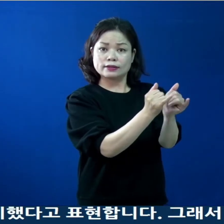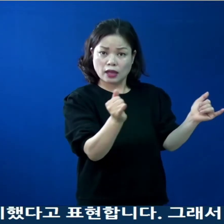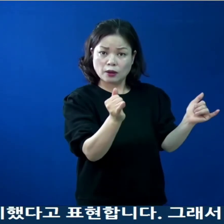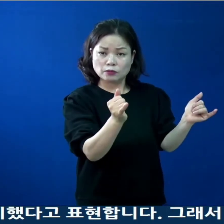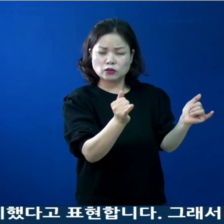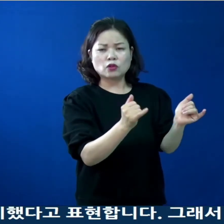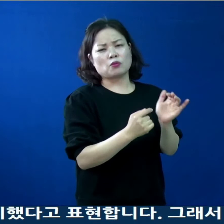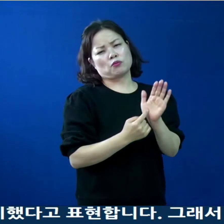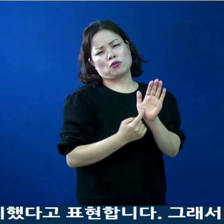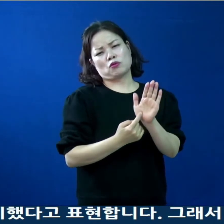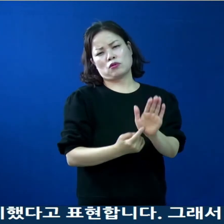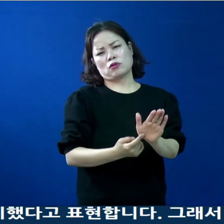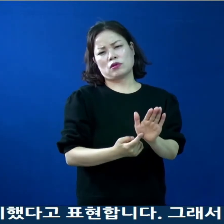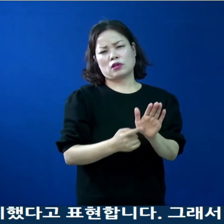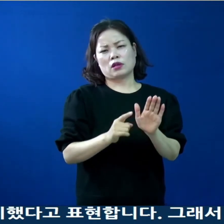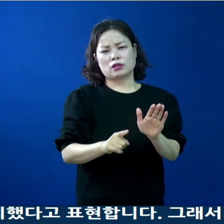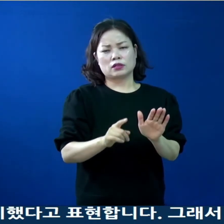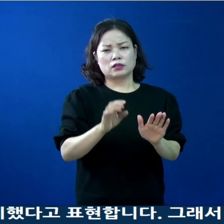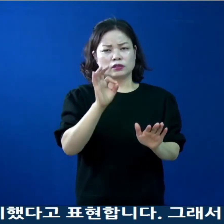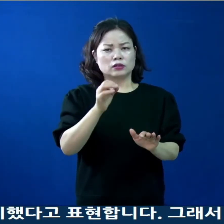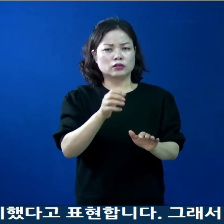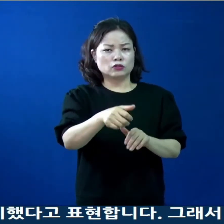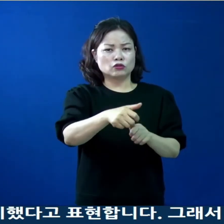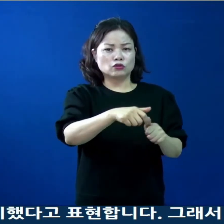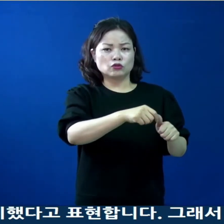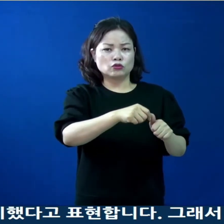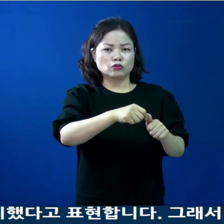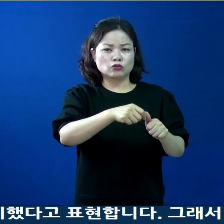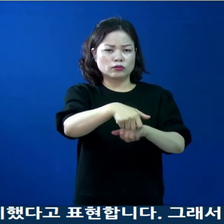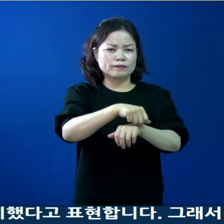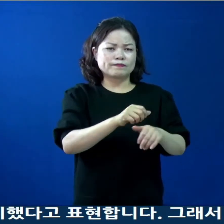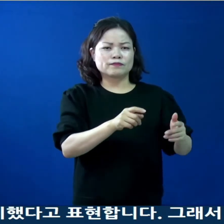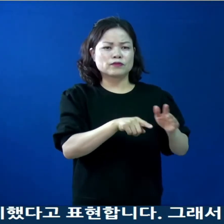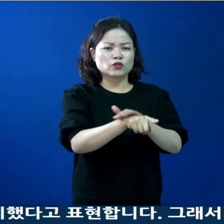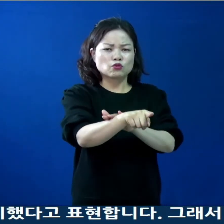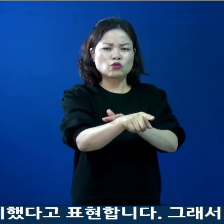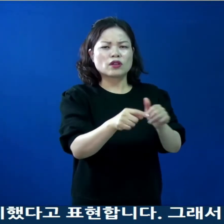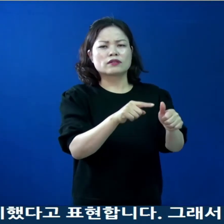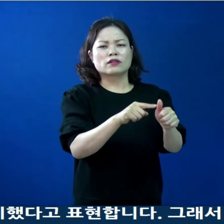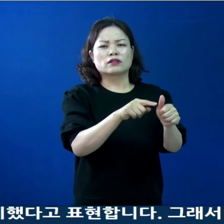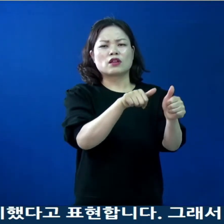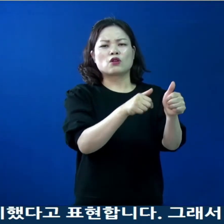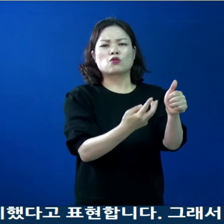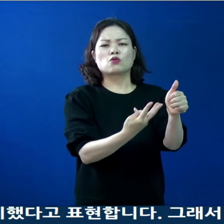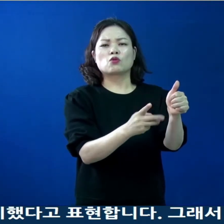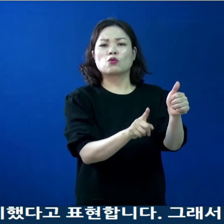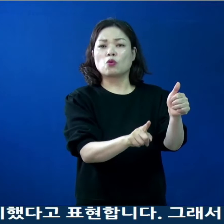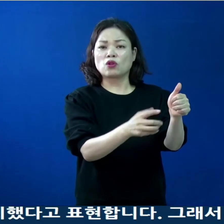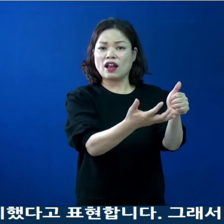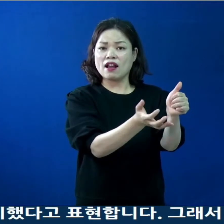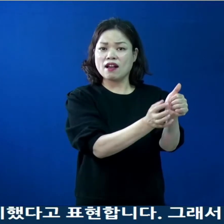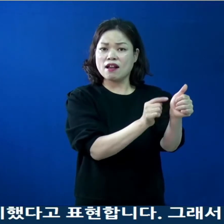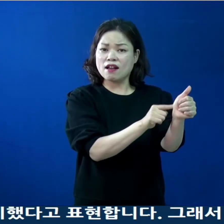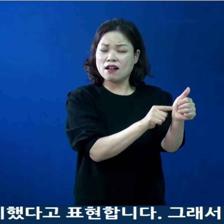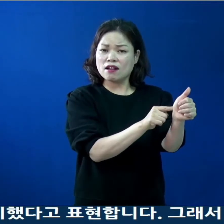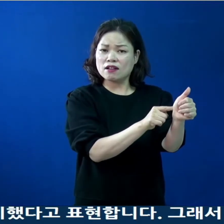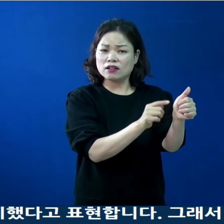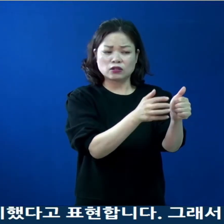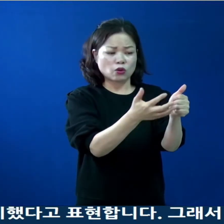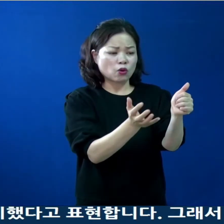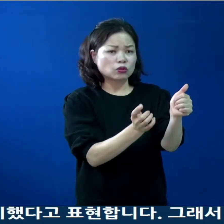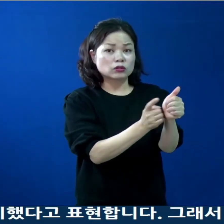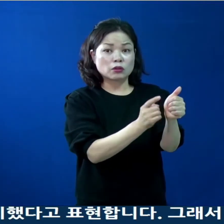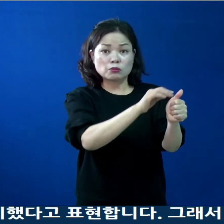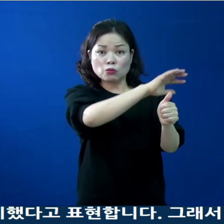것으로 보아서 이 반역을 주도했던 인물이 바로 고라였던 것 같습니다. 그런데 고라에게 속한 사람들이